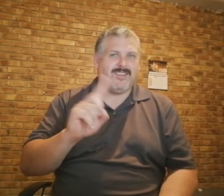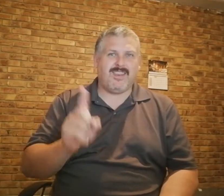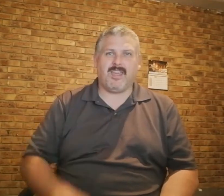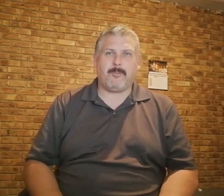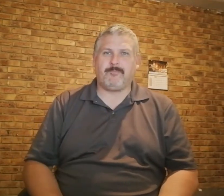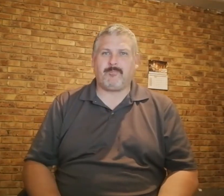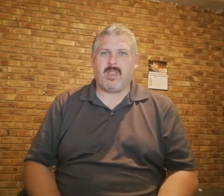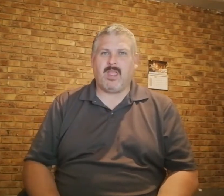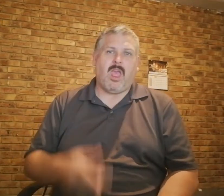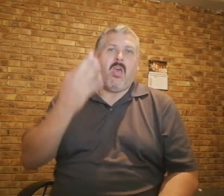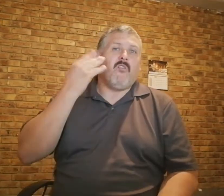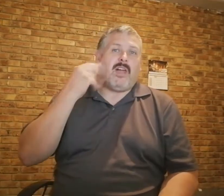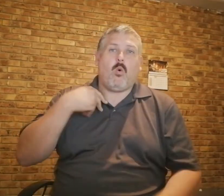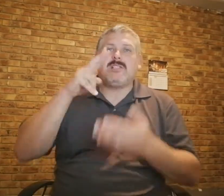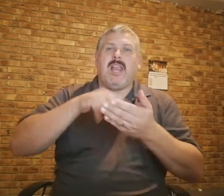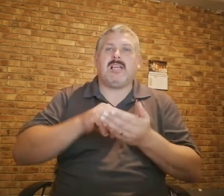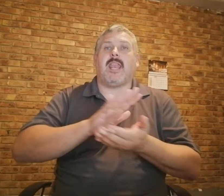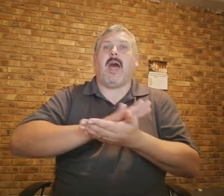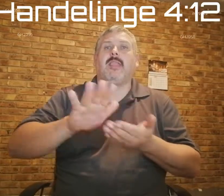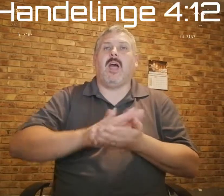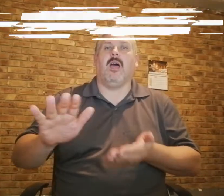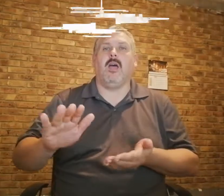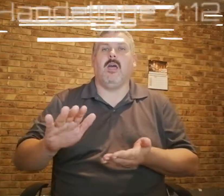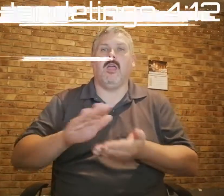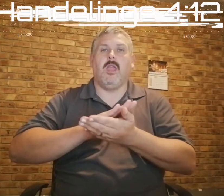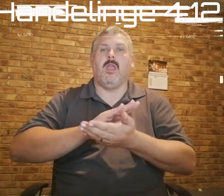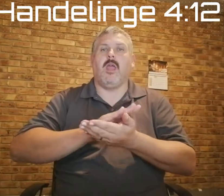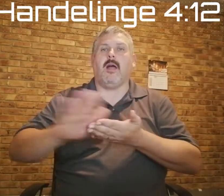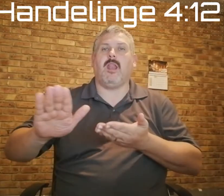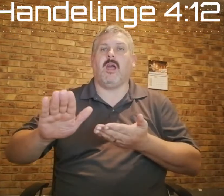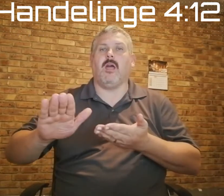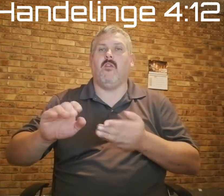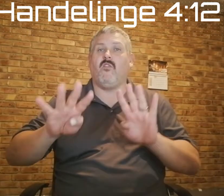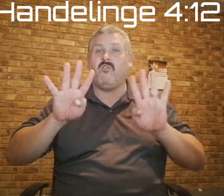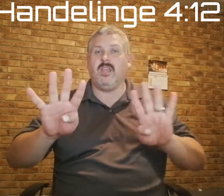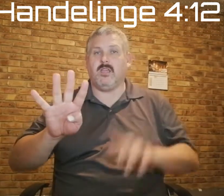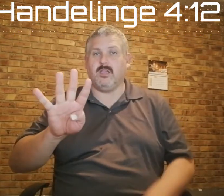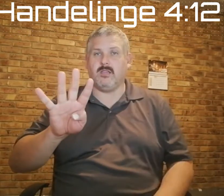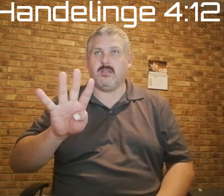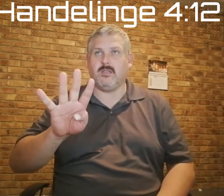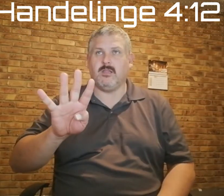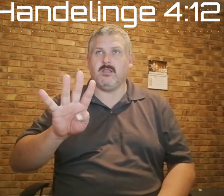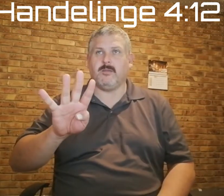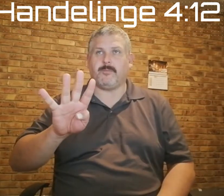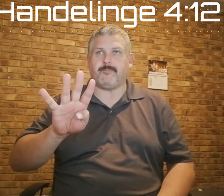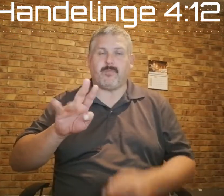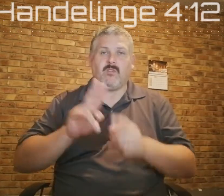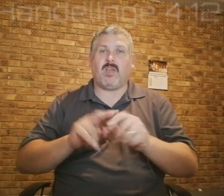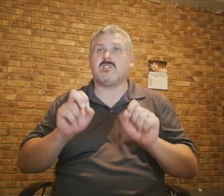Nee. Wat ons lees in handelinge, handelinge, 4, vers